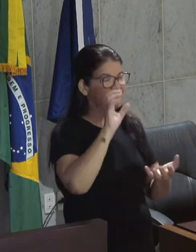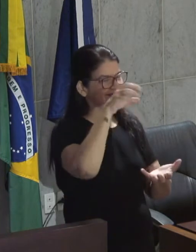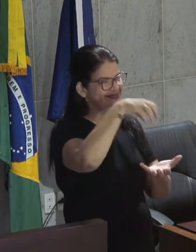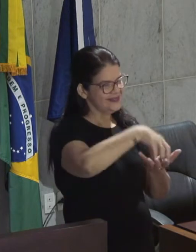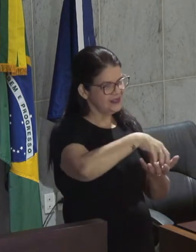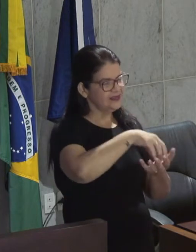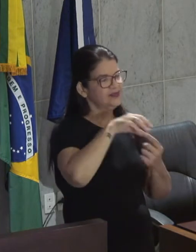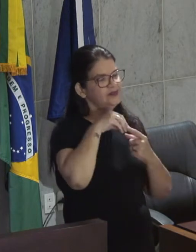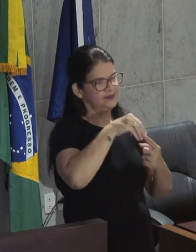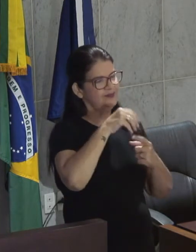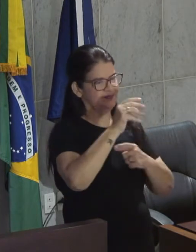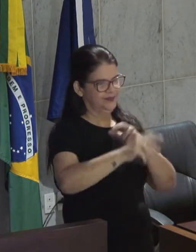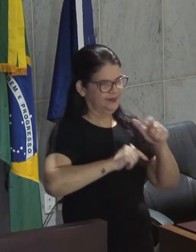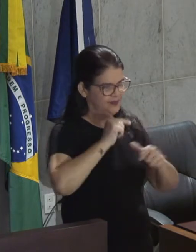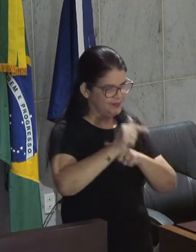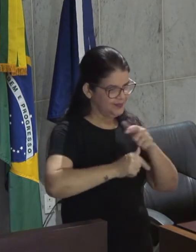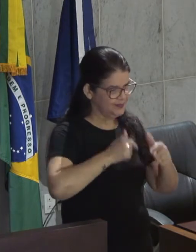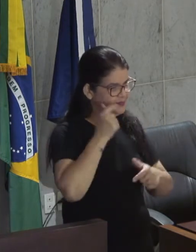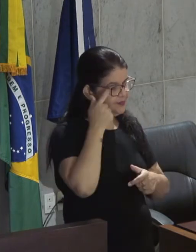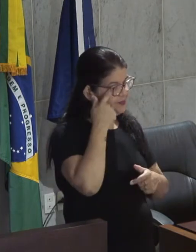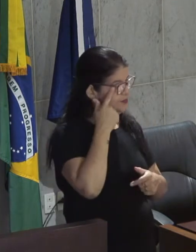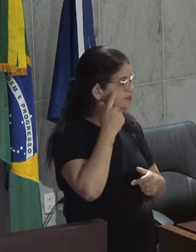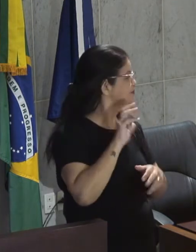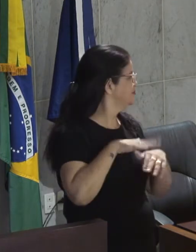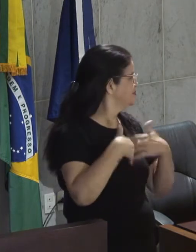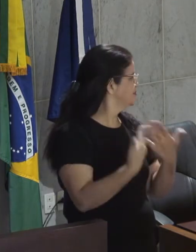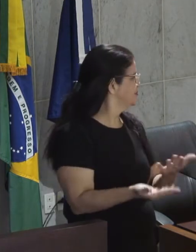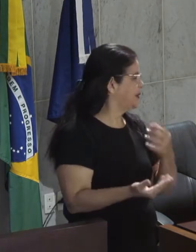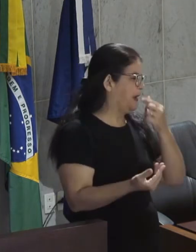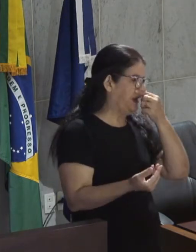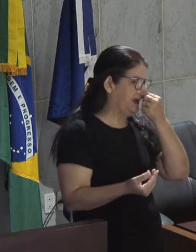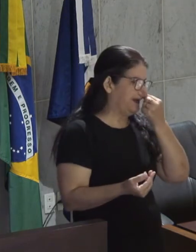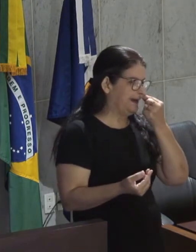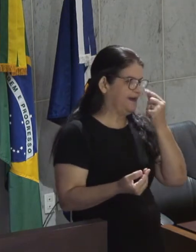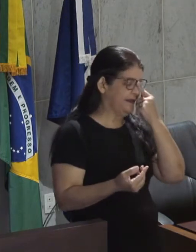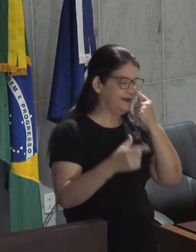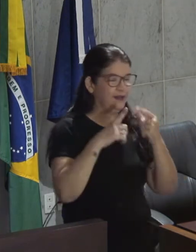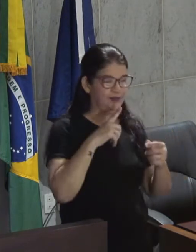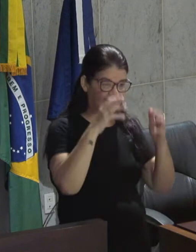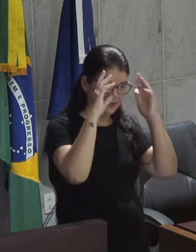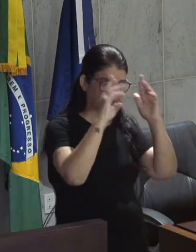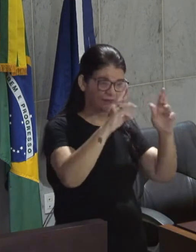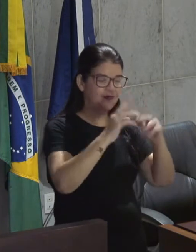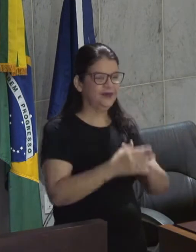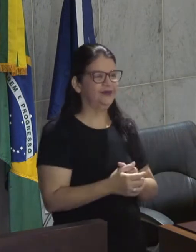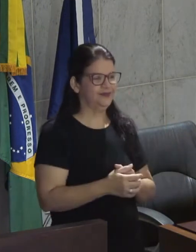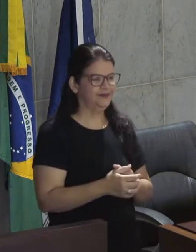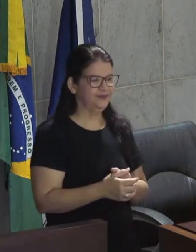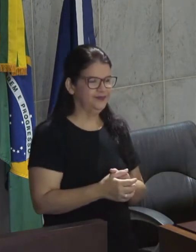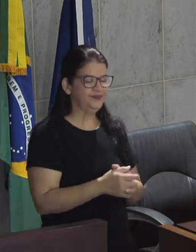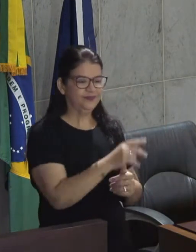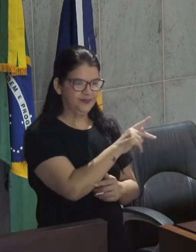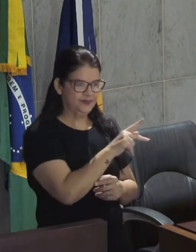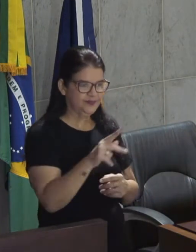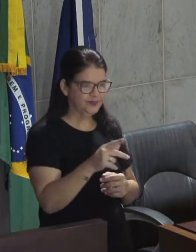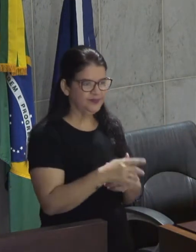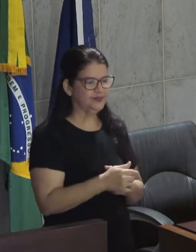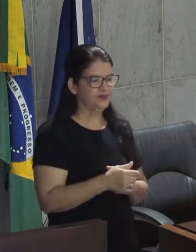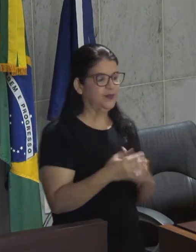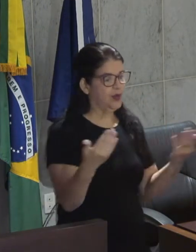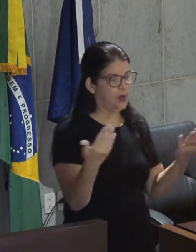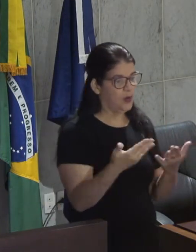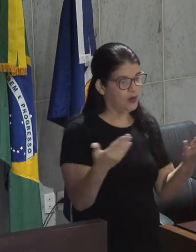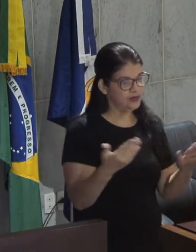Única dos Trabalhadores, a qual eu tive a honra de presidir, e